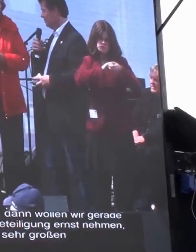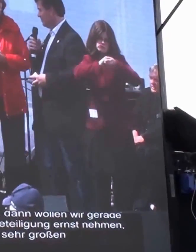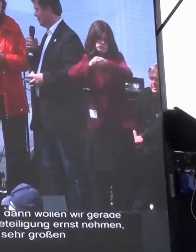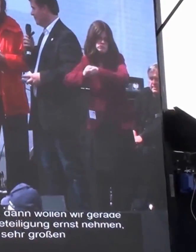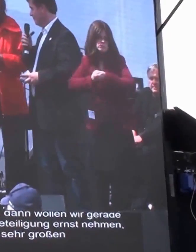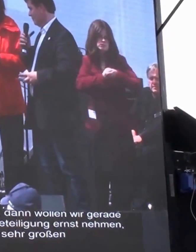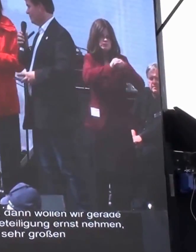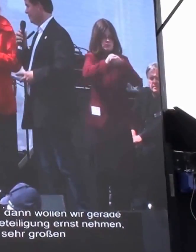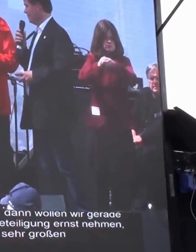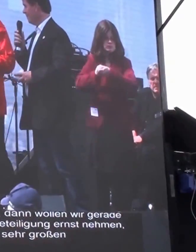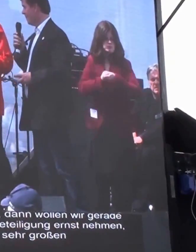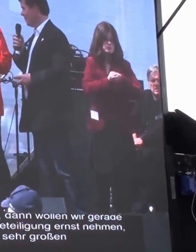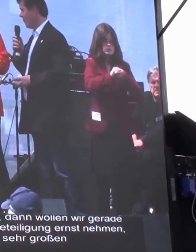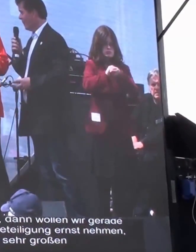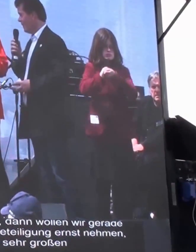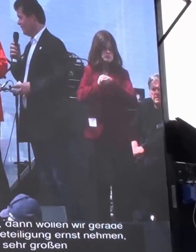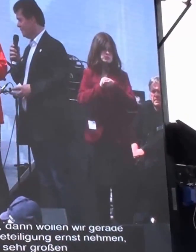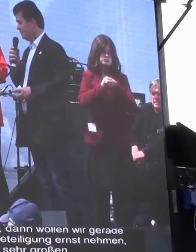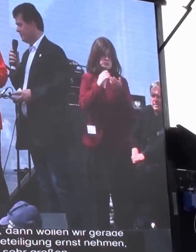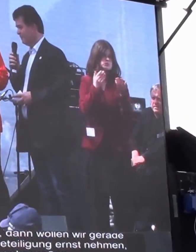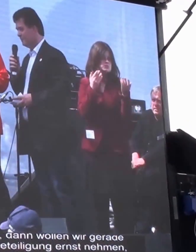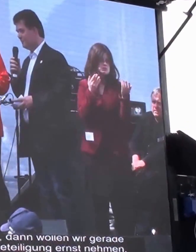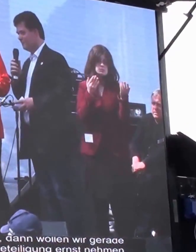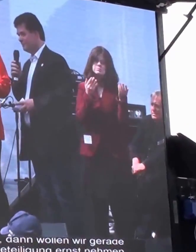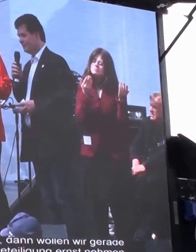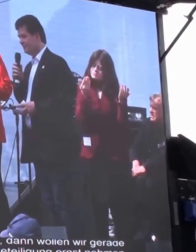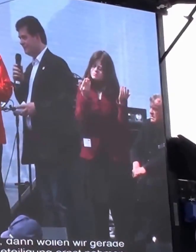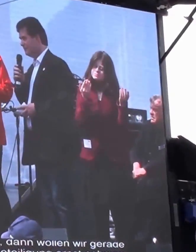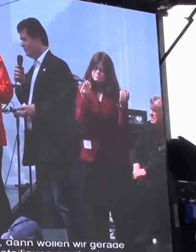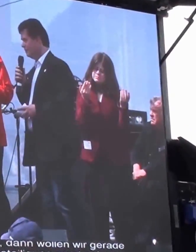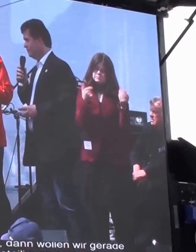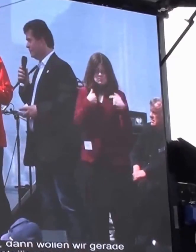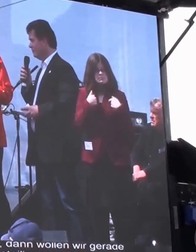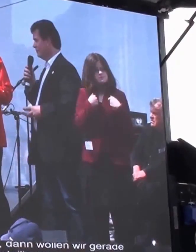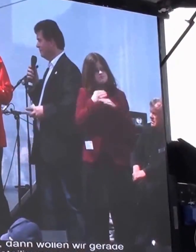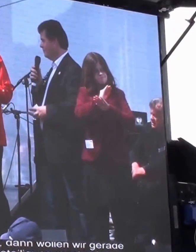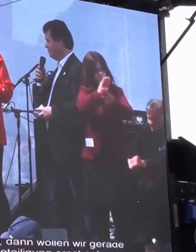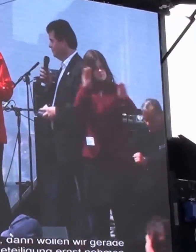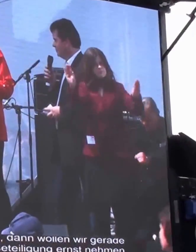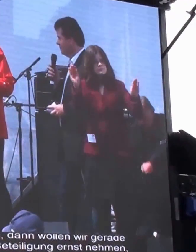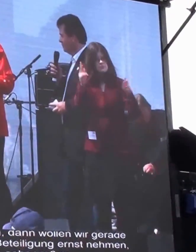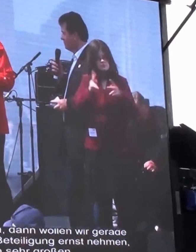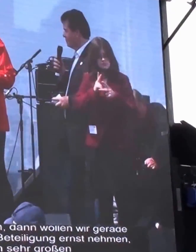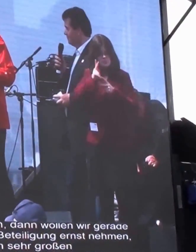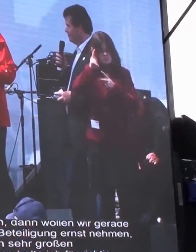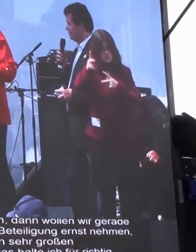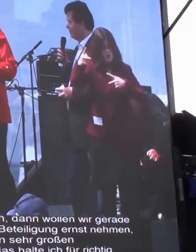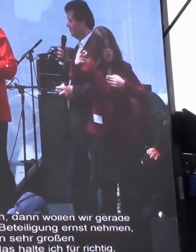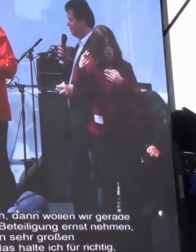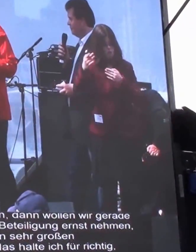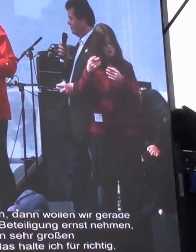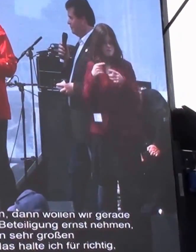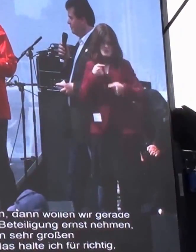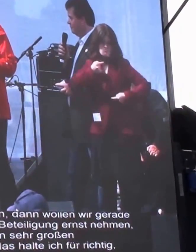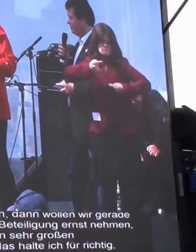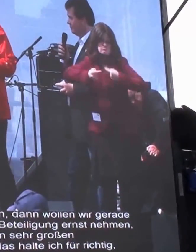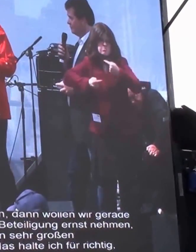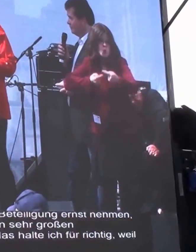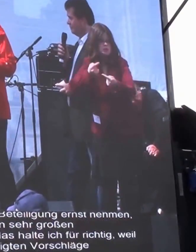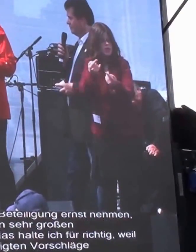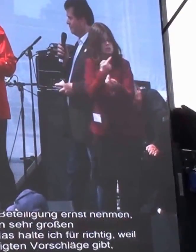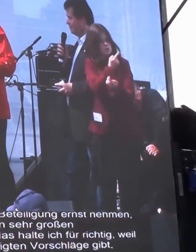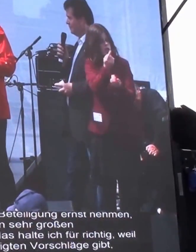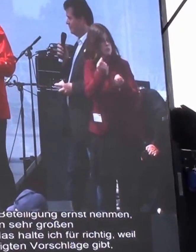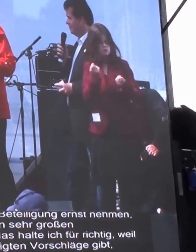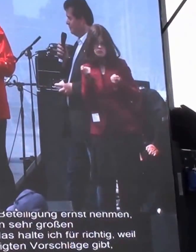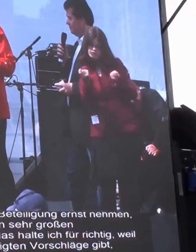es keine geeinigten Vorschläge gibt. Und deshalb werbe ich dafür, diesen Prozess jetzt mitzugestalten, mitzumachen,